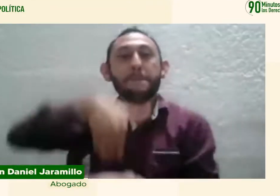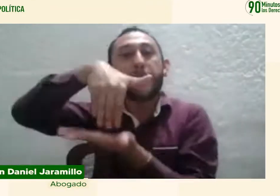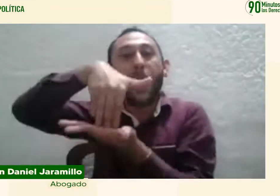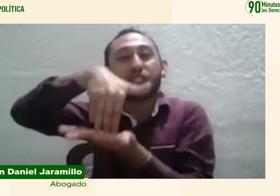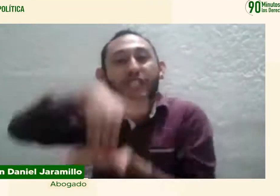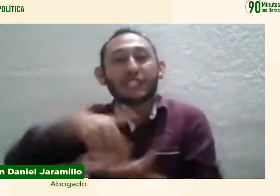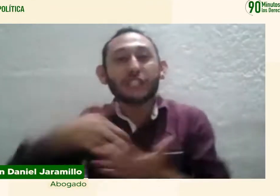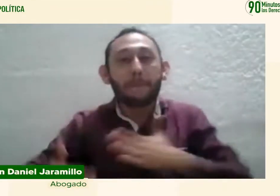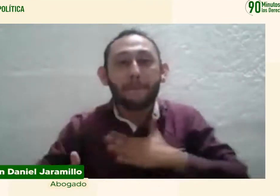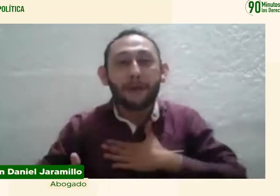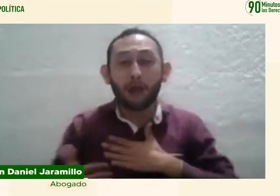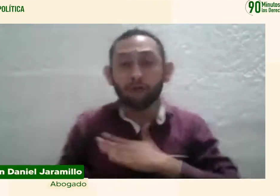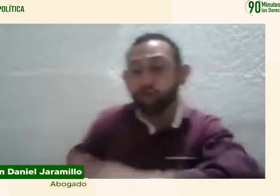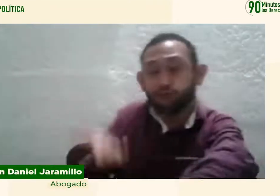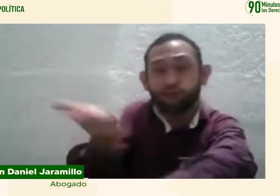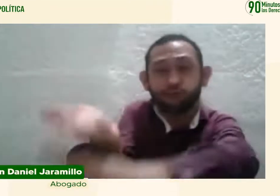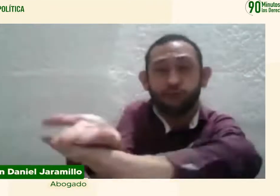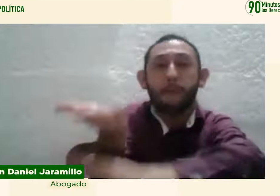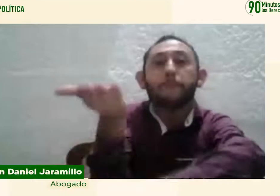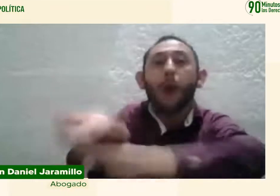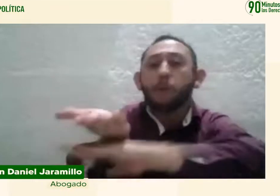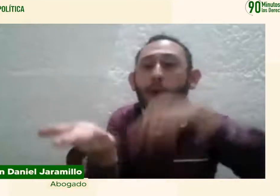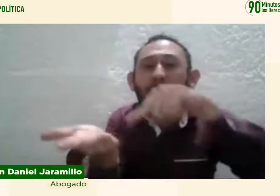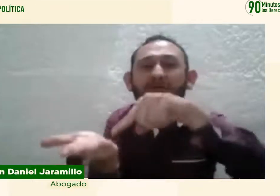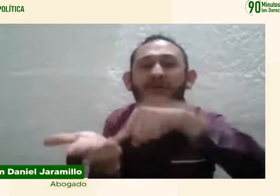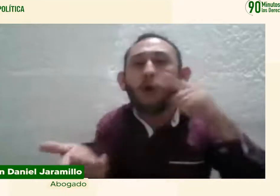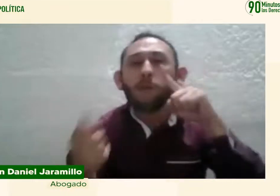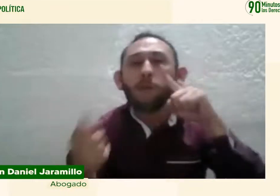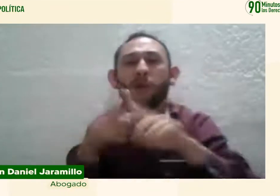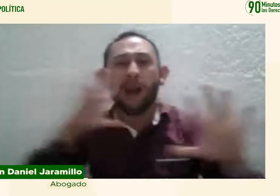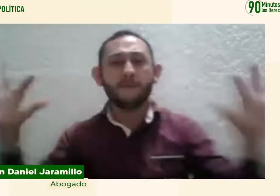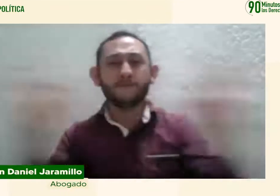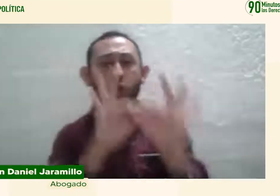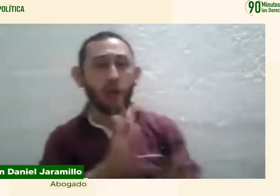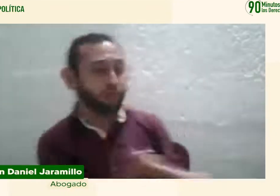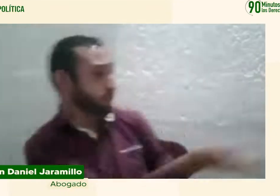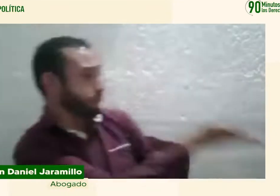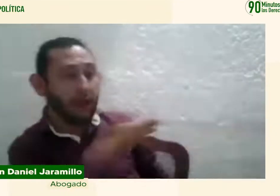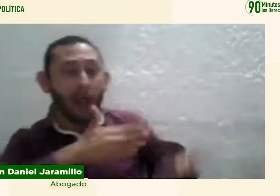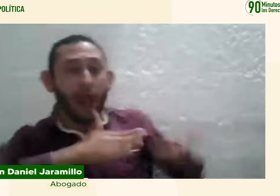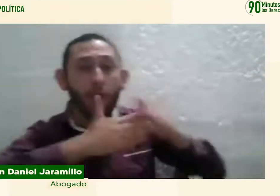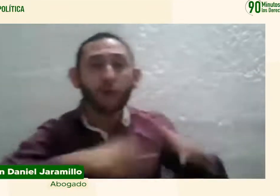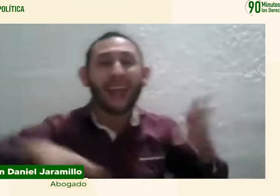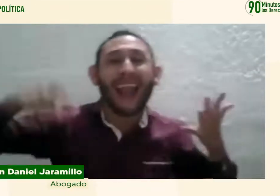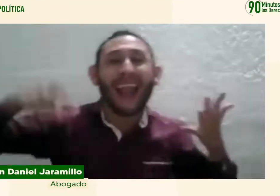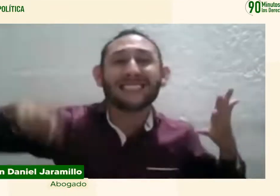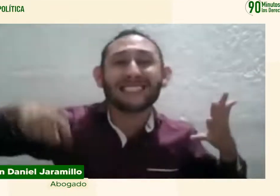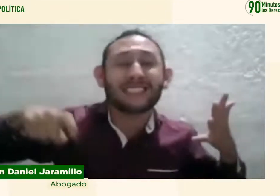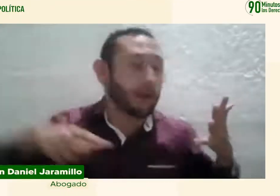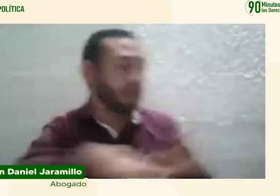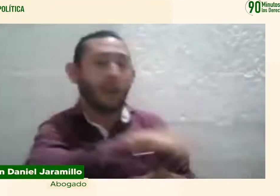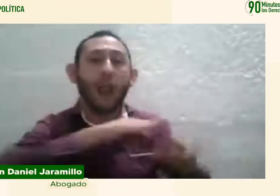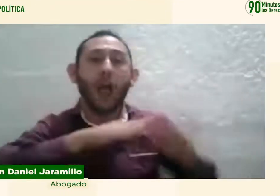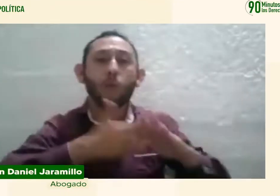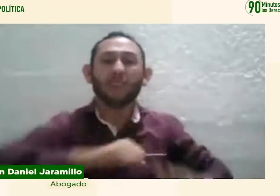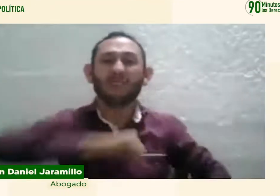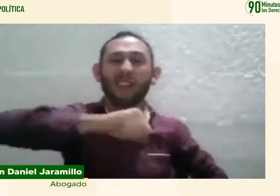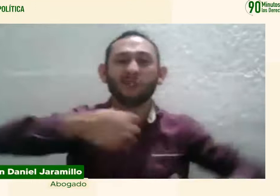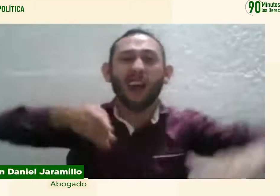y realmente desde mi postura yo digo bueno en el enfoque pro positivo que necesitamos las